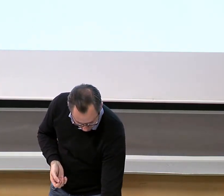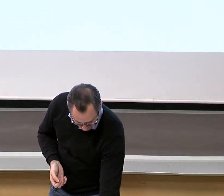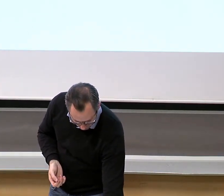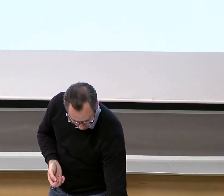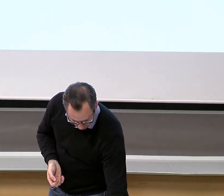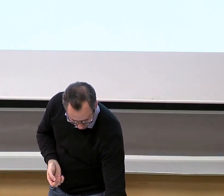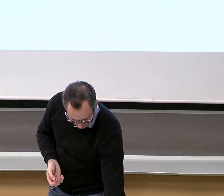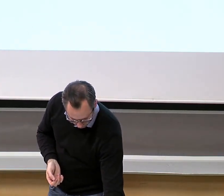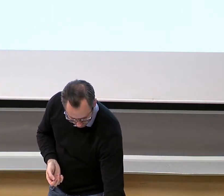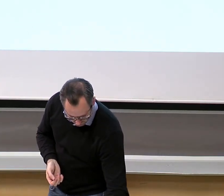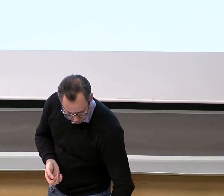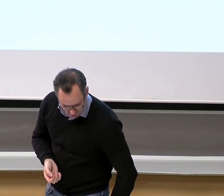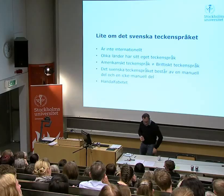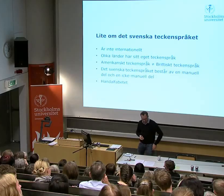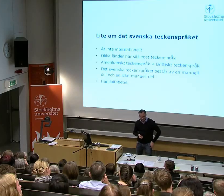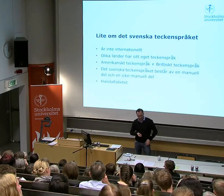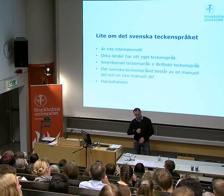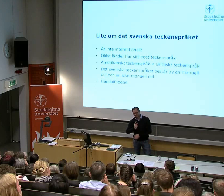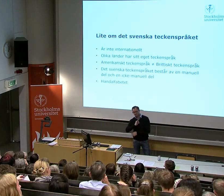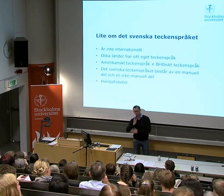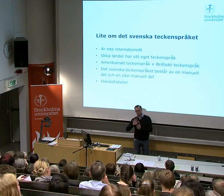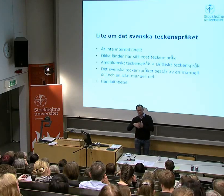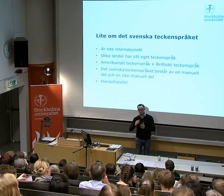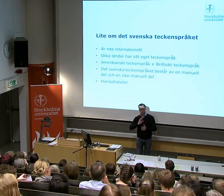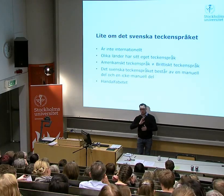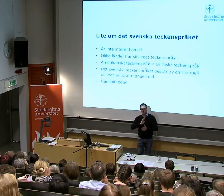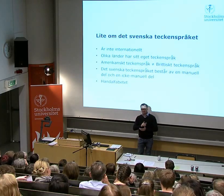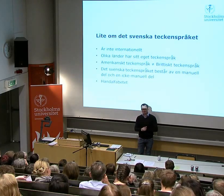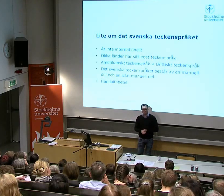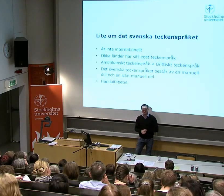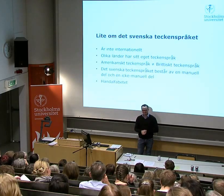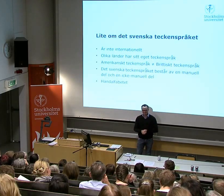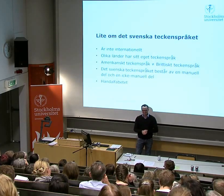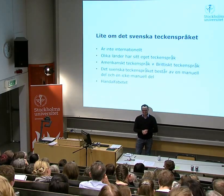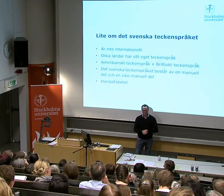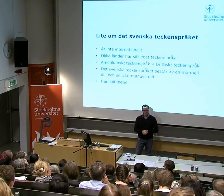sker ofta som en kombination av den manuella och den icke-manuella delen samtidigt.